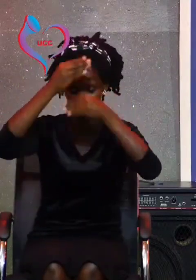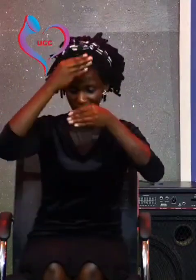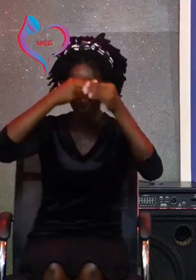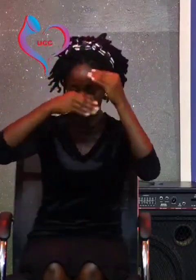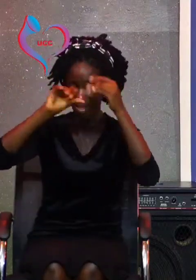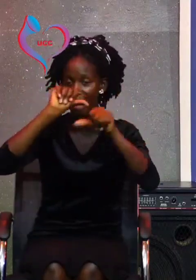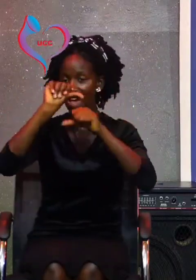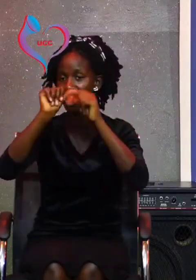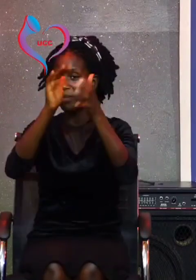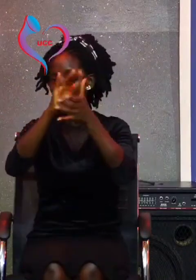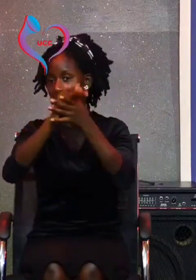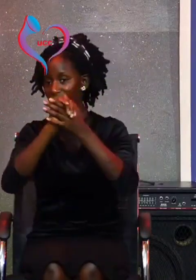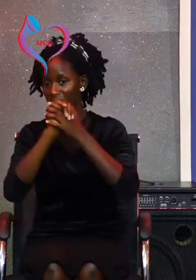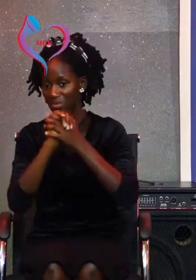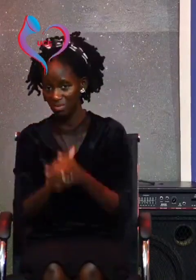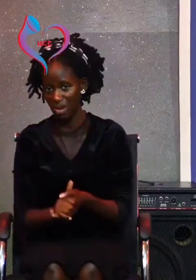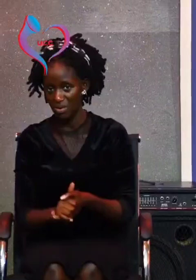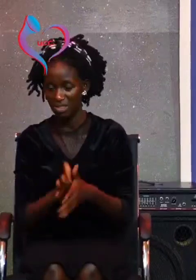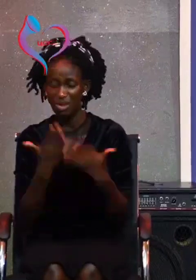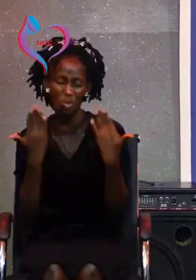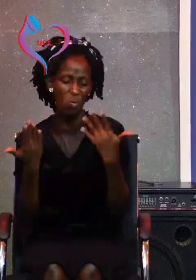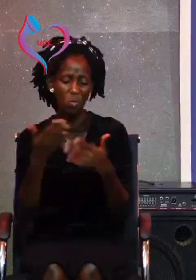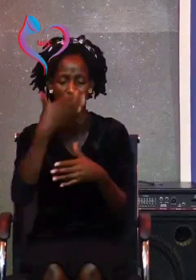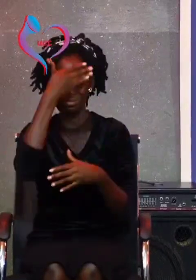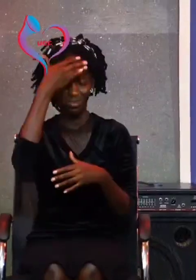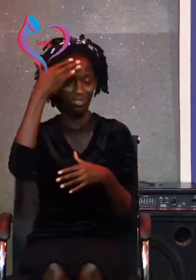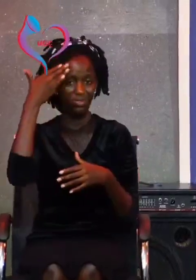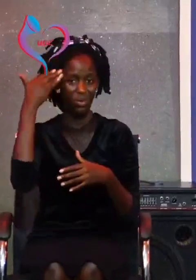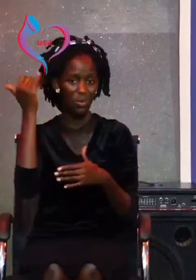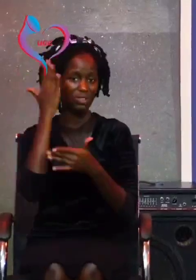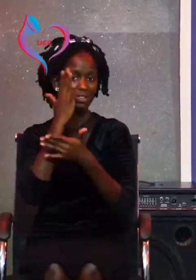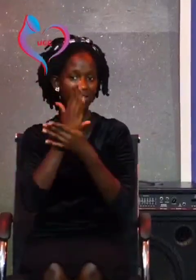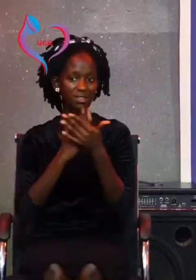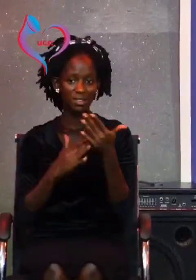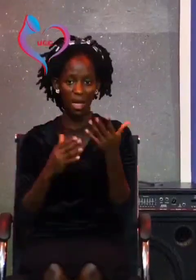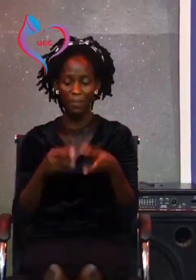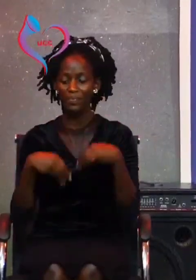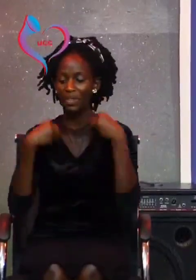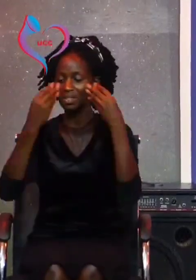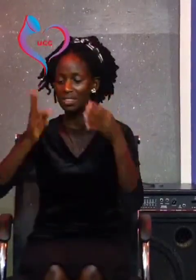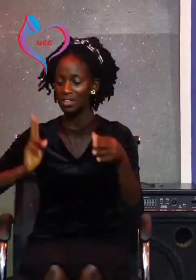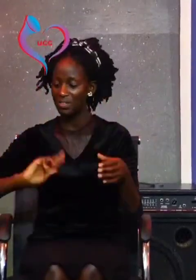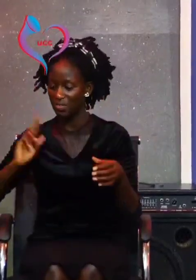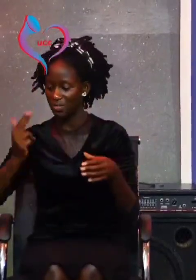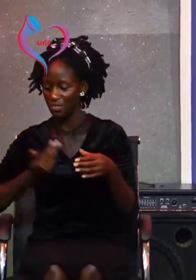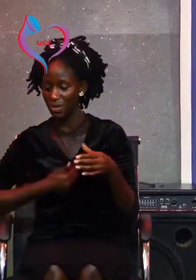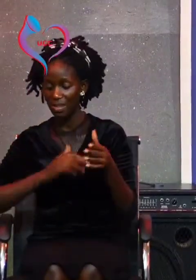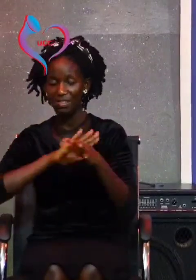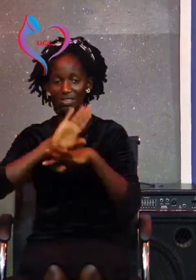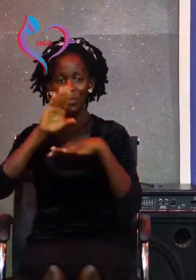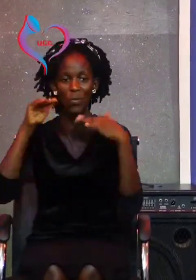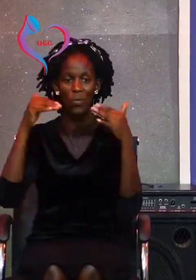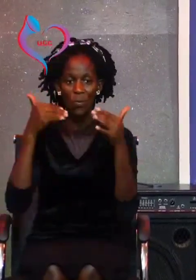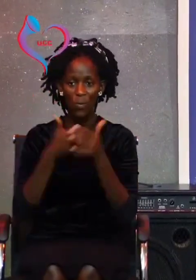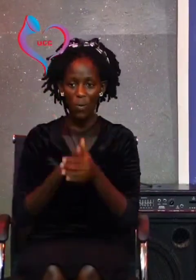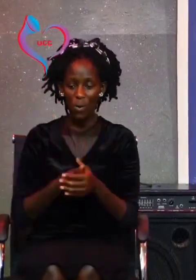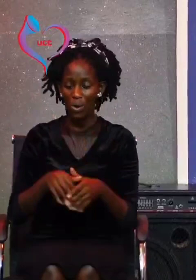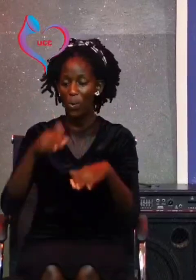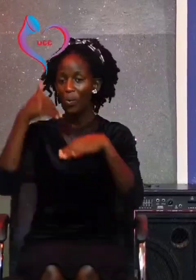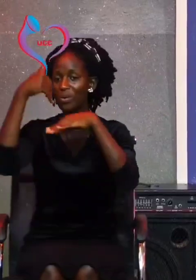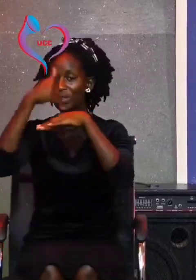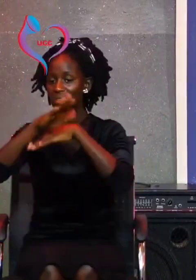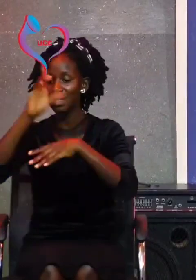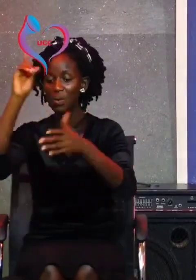tewannyonnyoka oba weerabira, era yatuwadde offer agasindika kubwerere ku WhatsApp